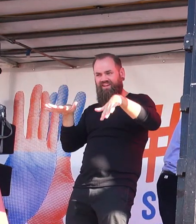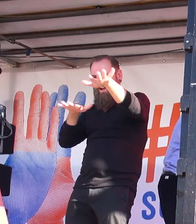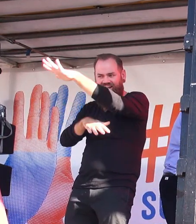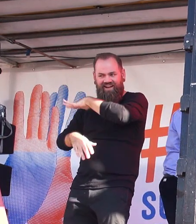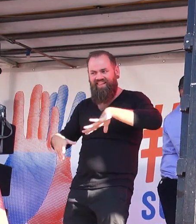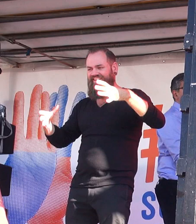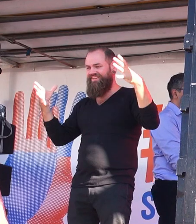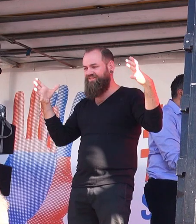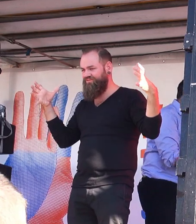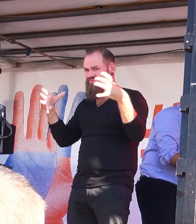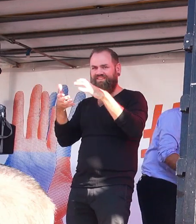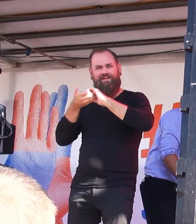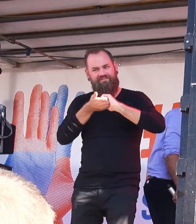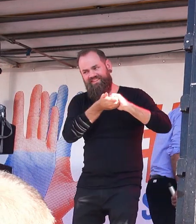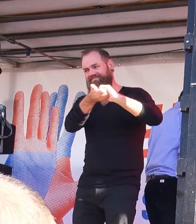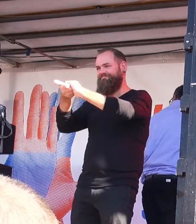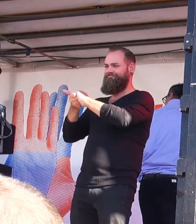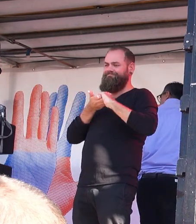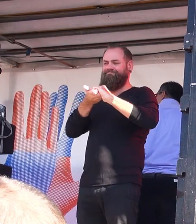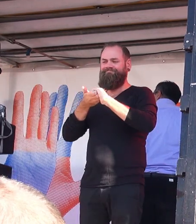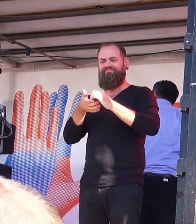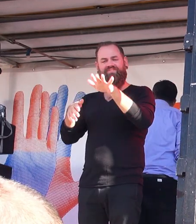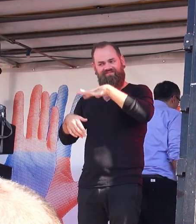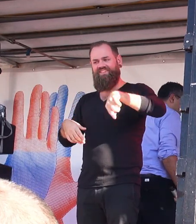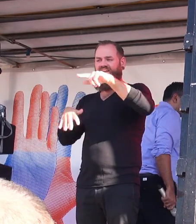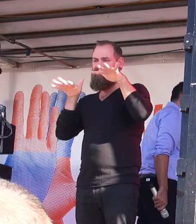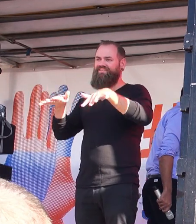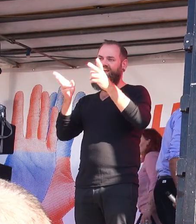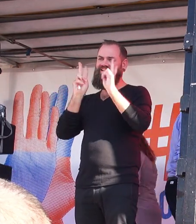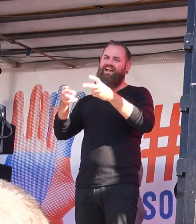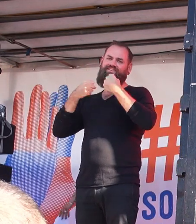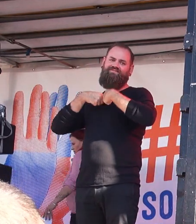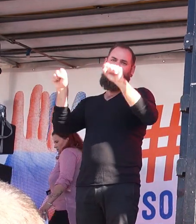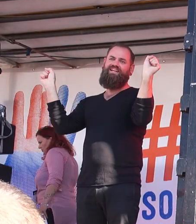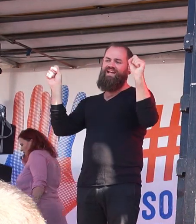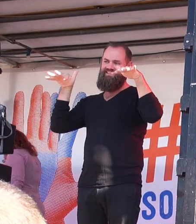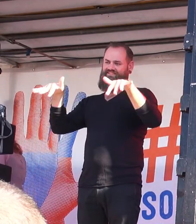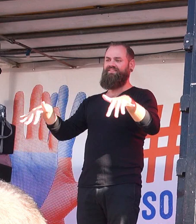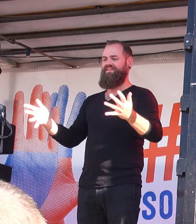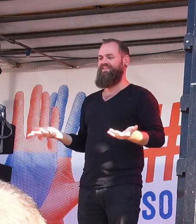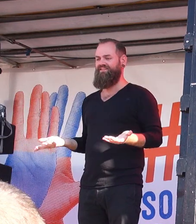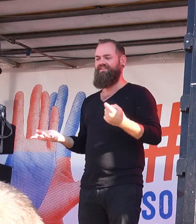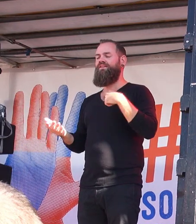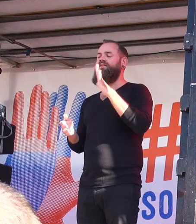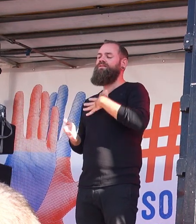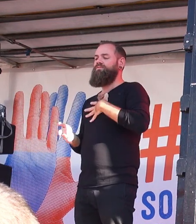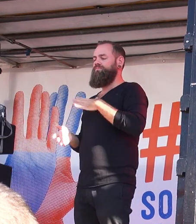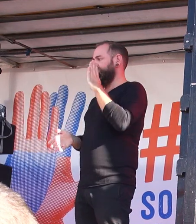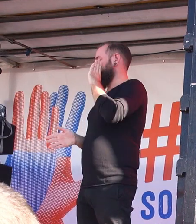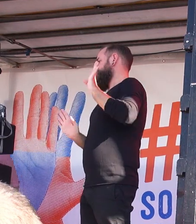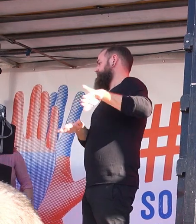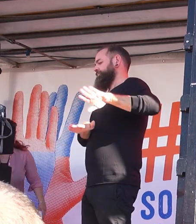unser Recht, unsere Freiheit erhalten wollen und oder sie durch Weggucken verraten. Deshalb nicht mehr